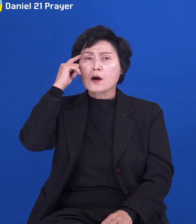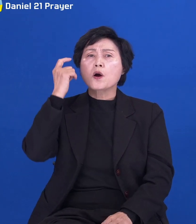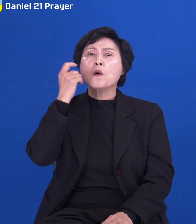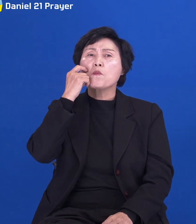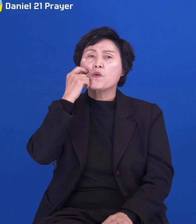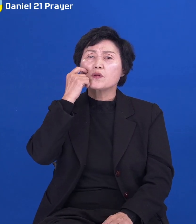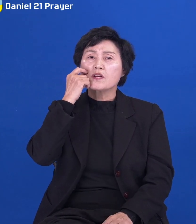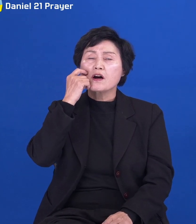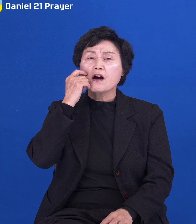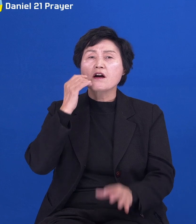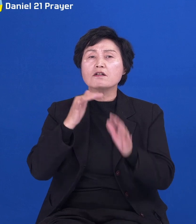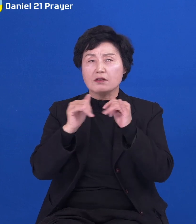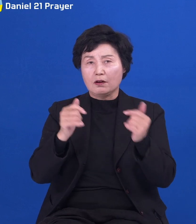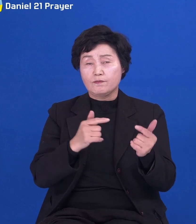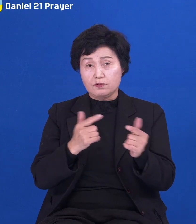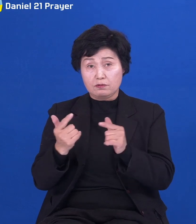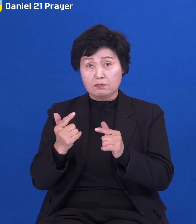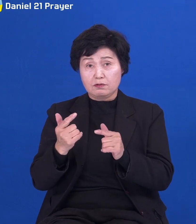산에서 사시던